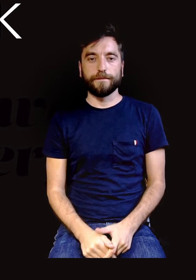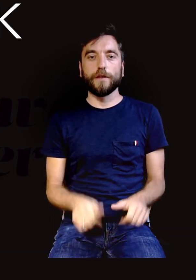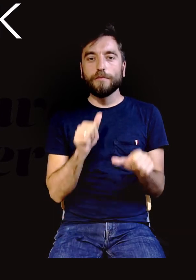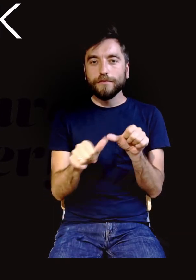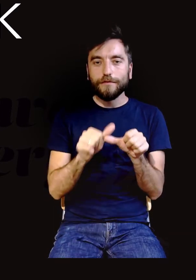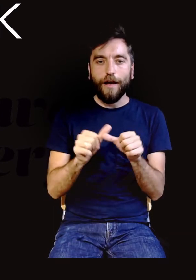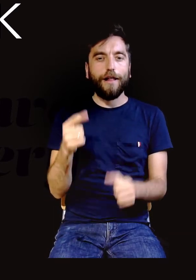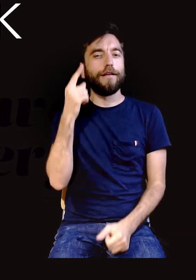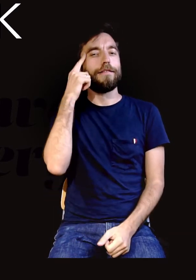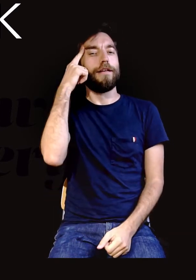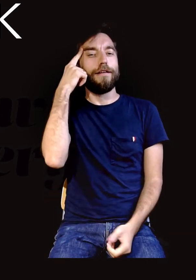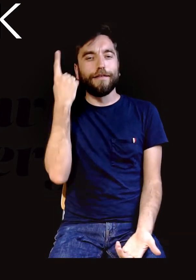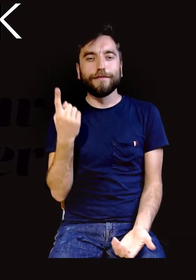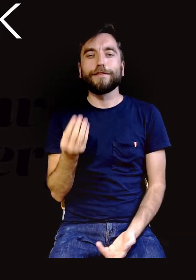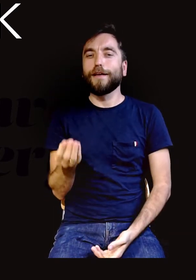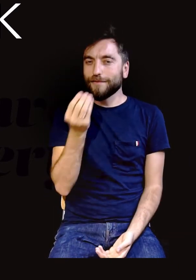Też no pewnie jakimś takim